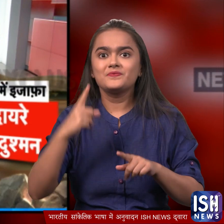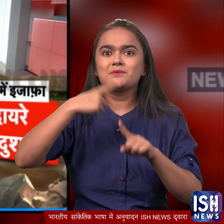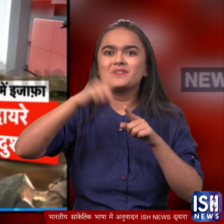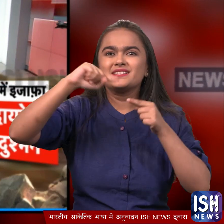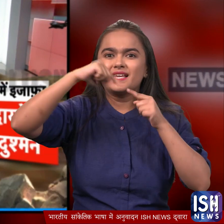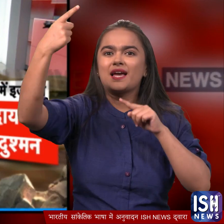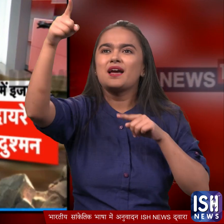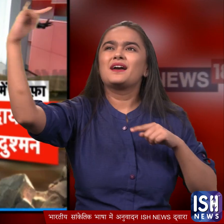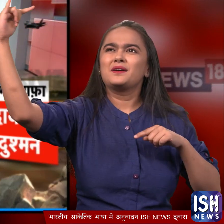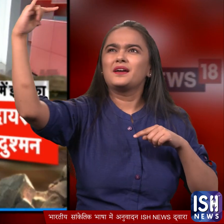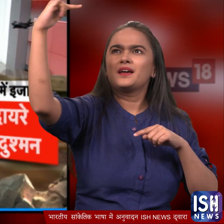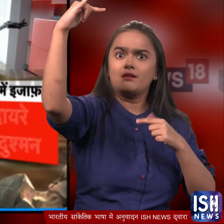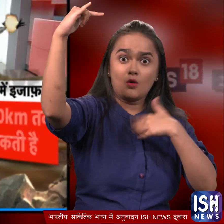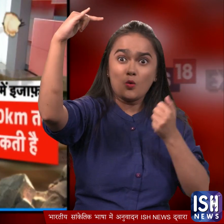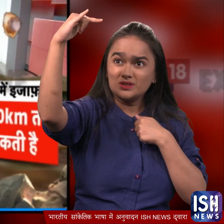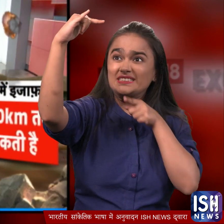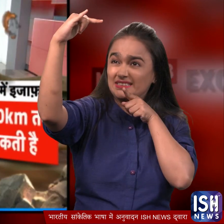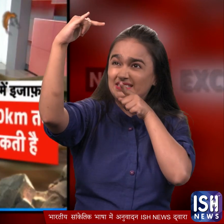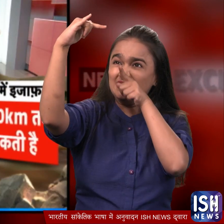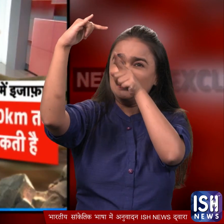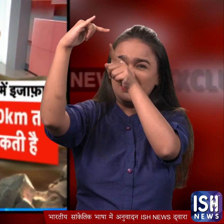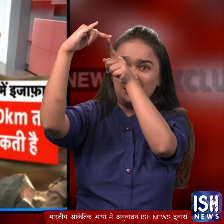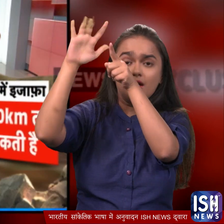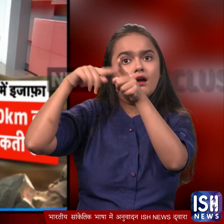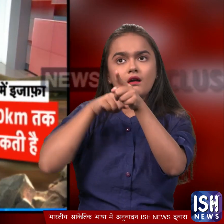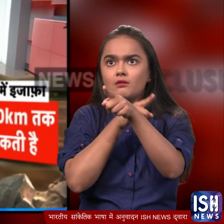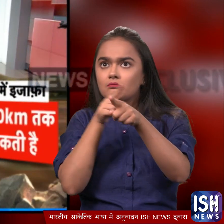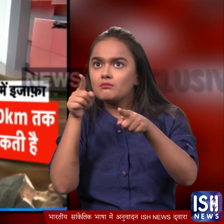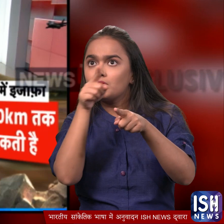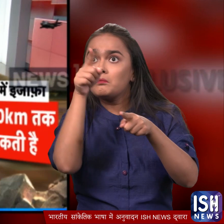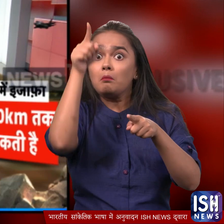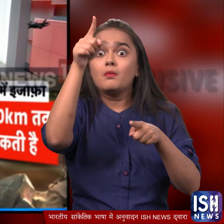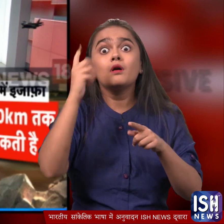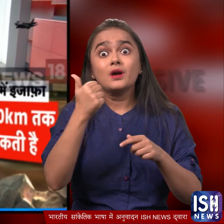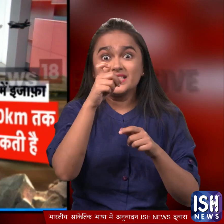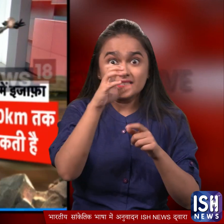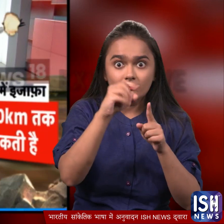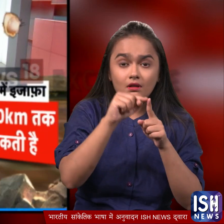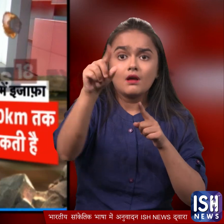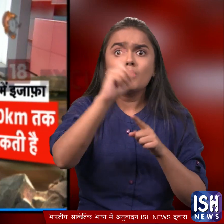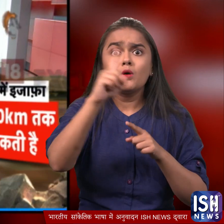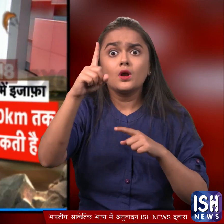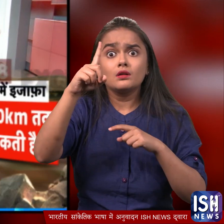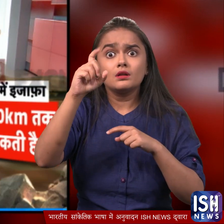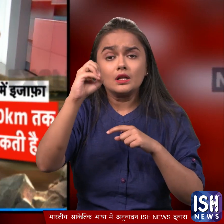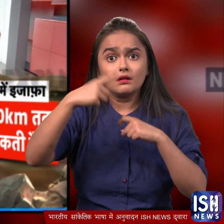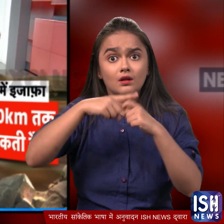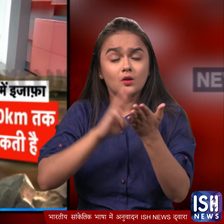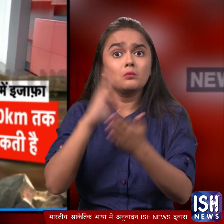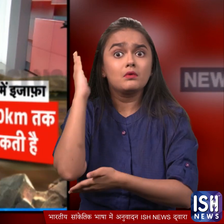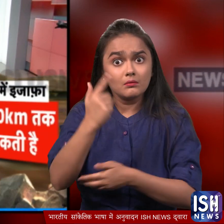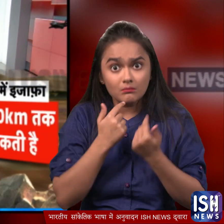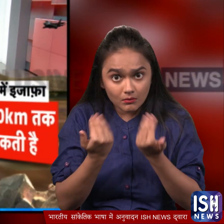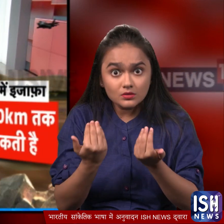उनका खात्मा पक्का है। सिर्फ इतना ही नहीं, अगर दुश्मन के एयरक्राफ्ट को निशाना बनाना हो तो इसकी रेंज 70 किलोमीटर से बढ़कर